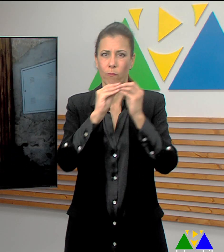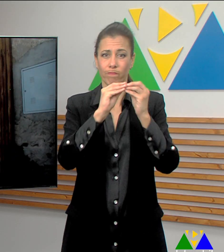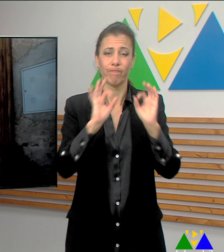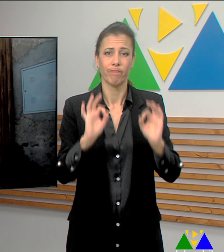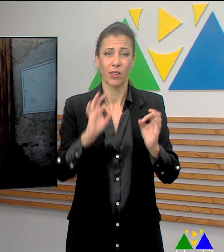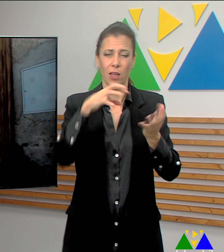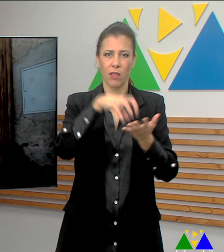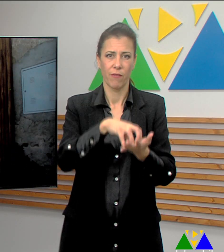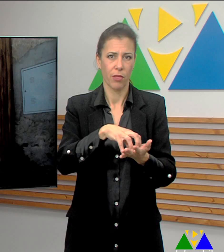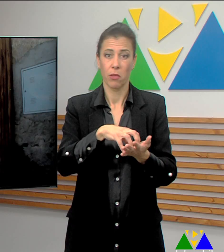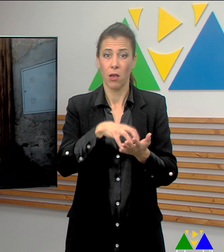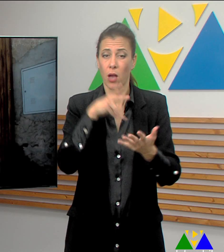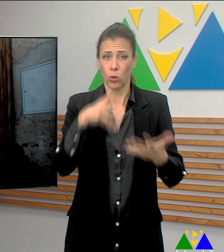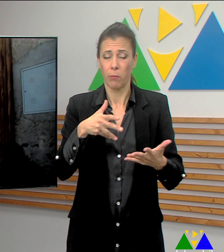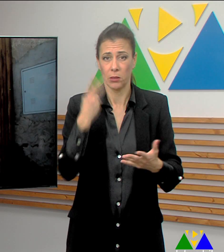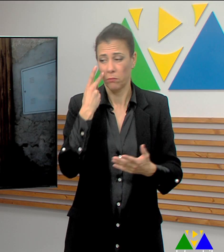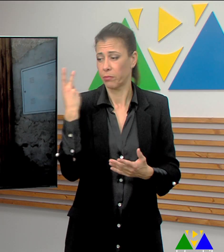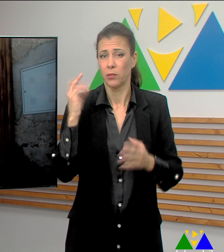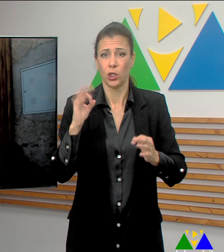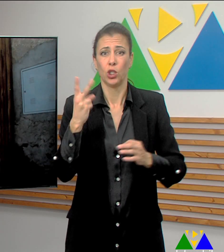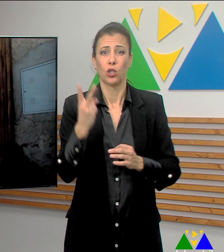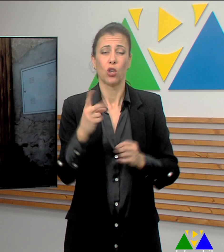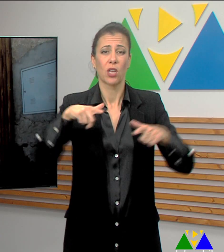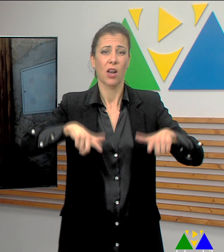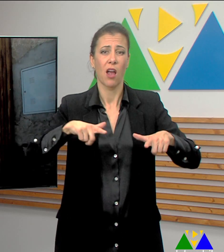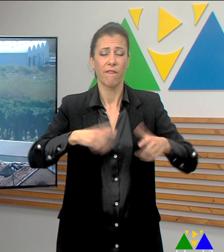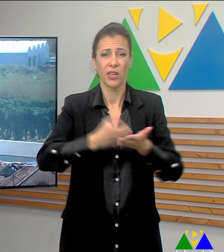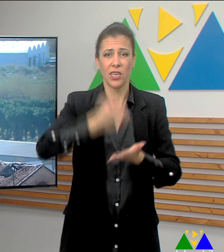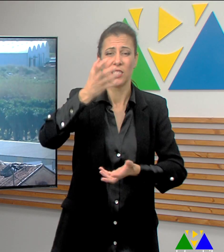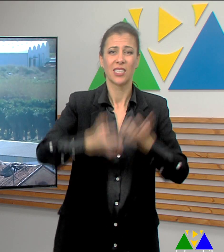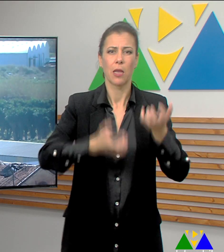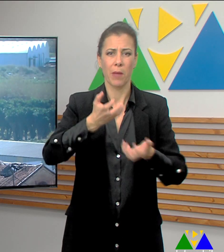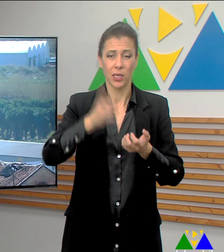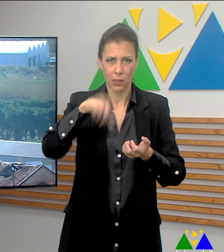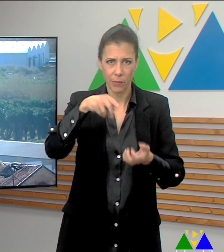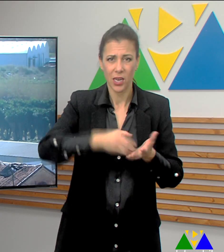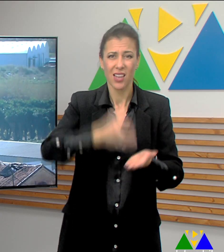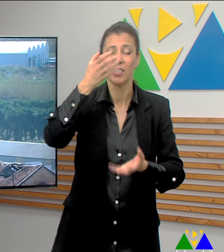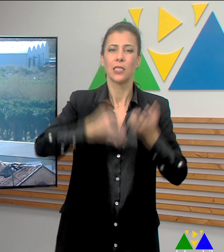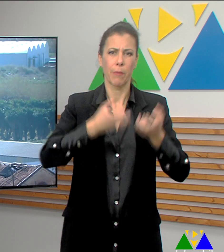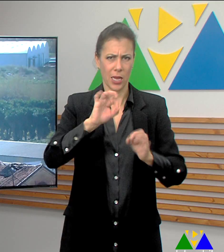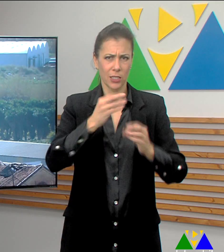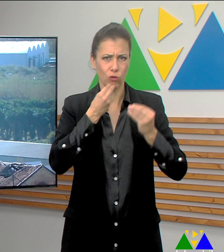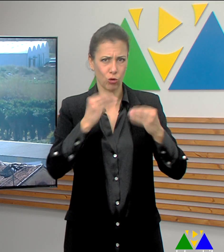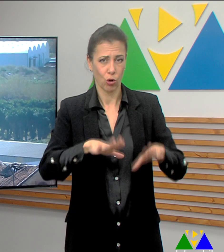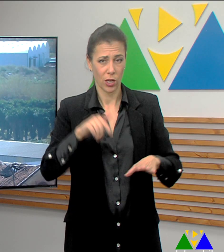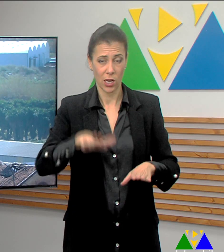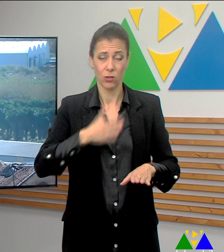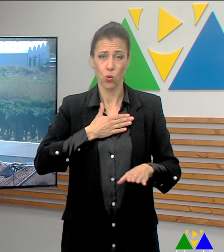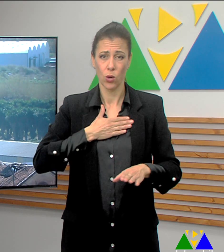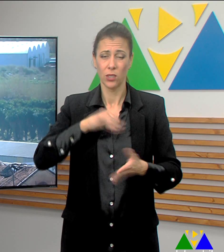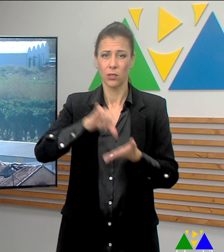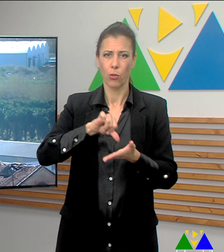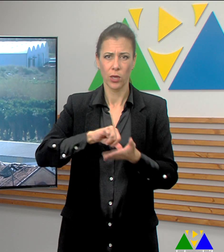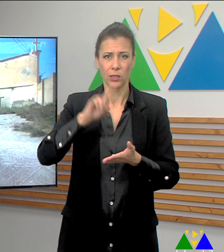fábrica tal como la tenemos hoy, las dos naves, la chimenea, que es otra de las chimeneas históricas de nuestra ciudad. Estas